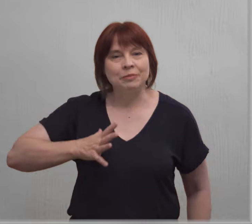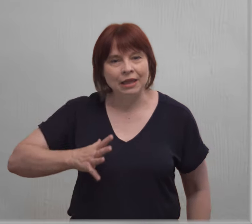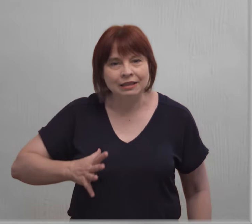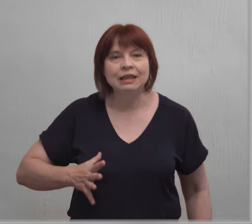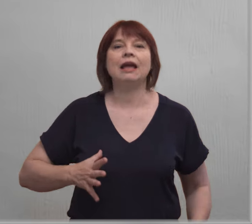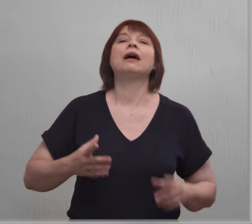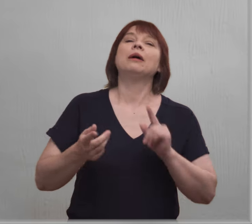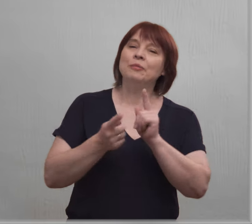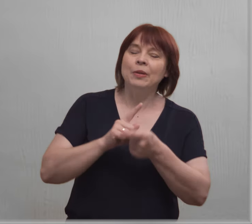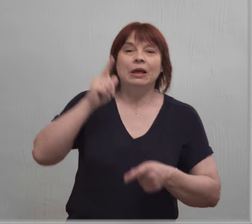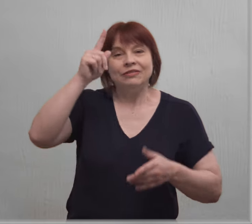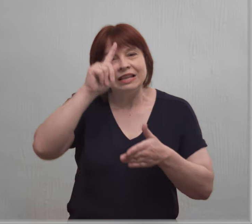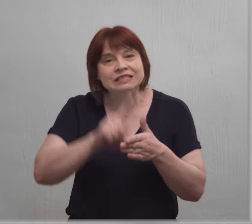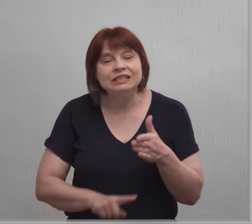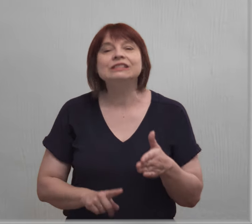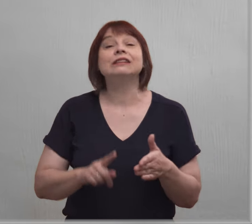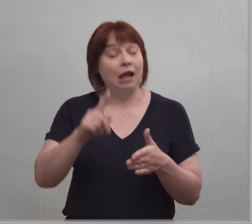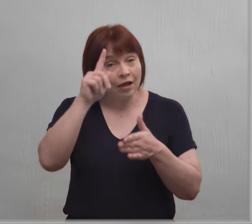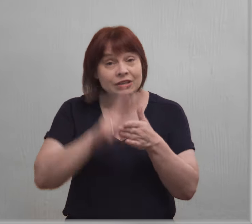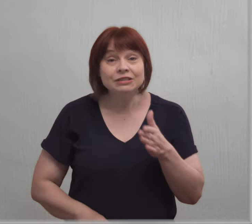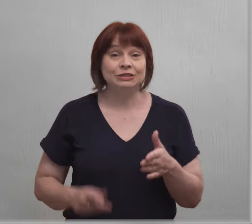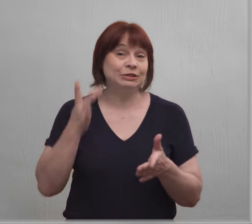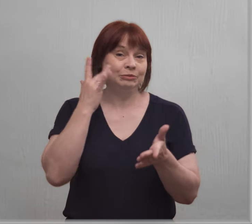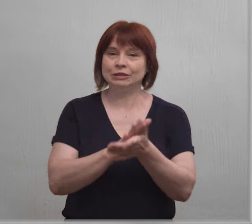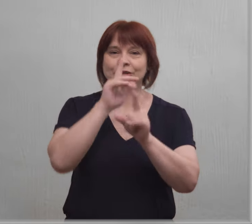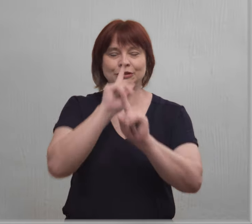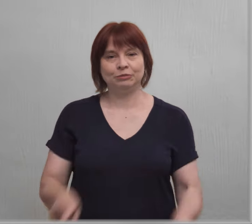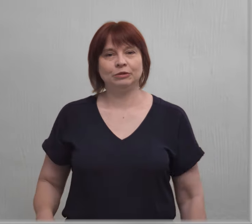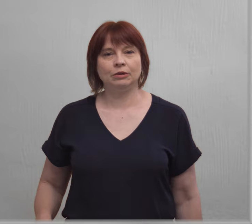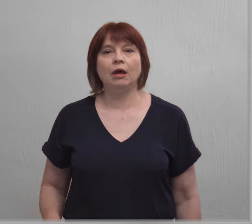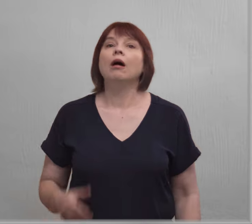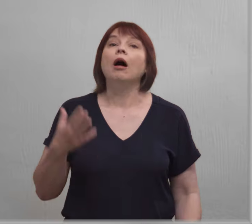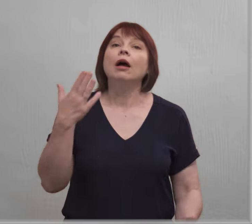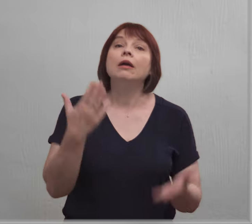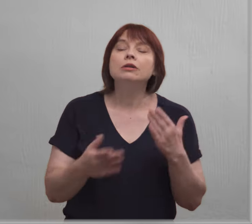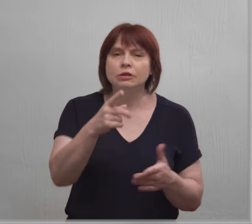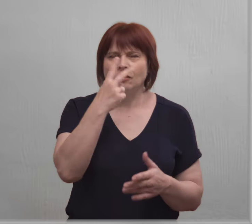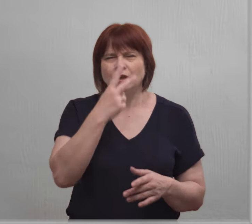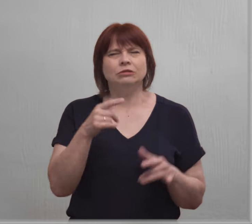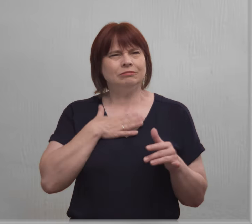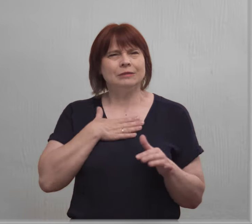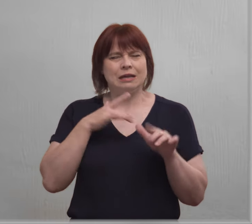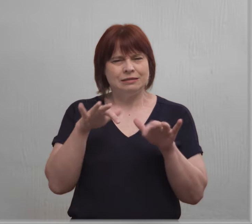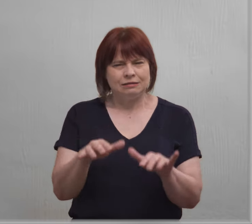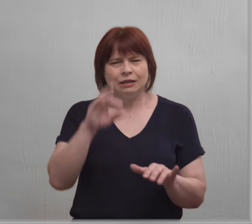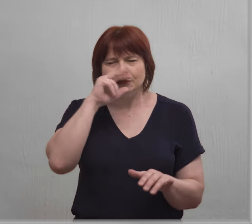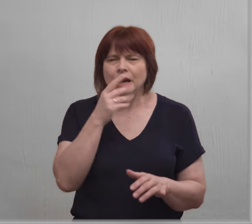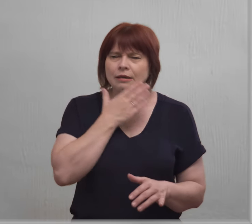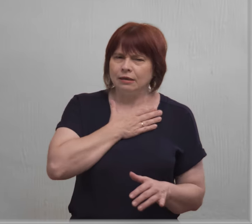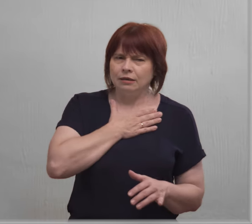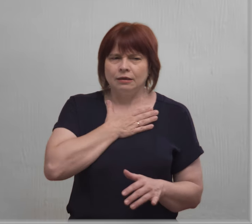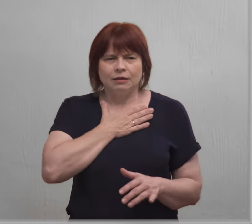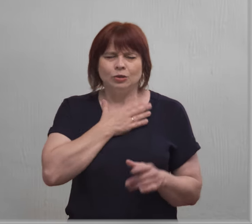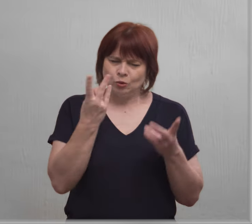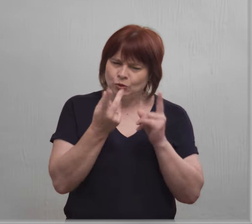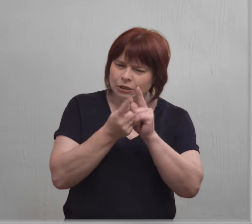находился моменте процесса изменения твоего в Боге, увидь себя, увидь, что надежда, она не постыжает, но